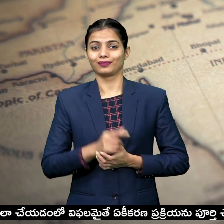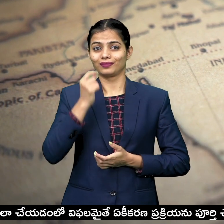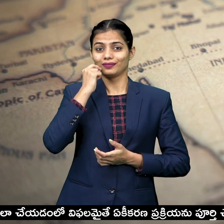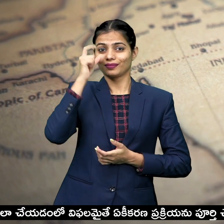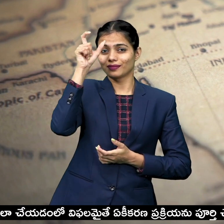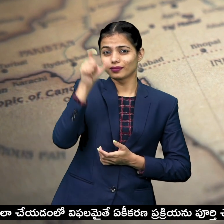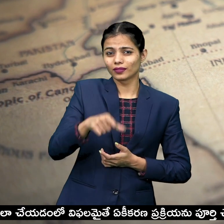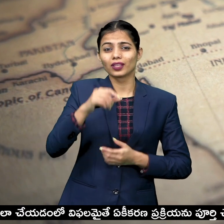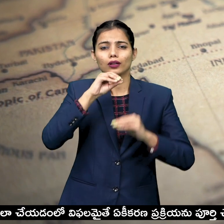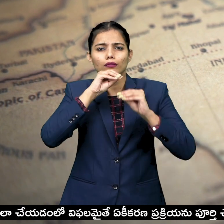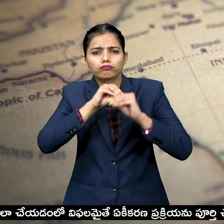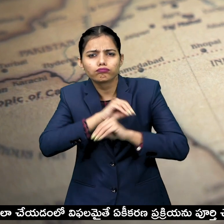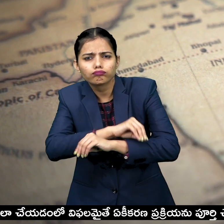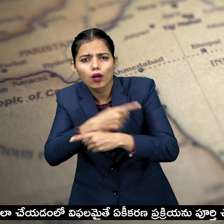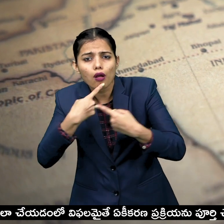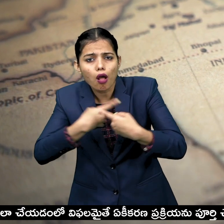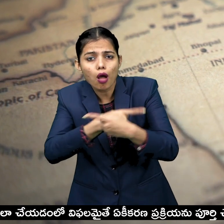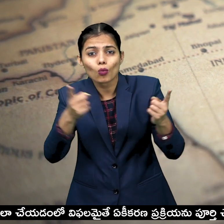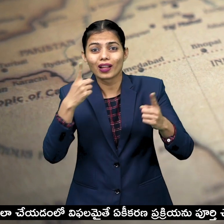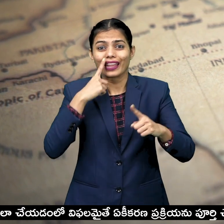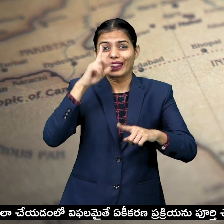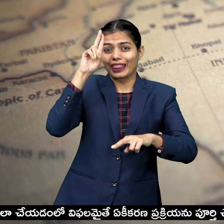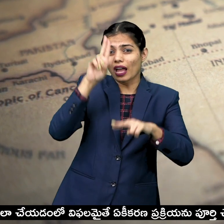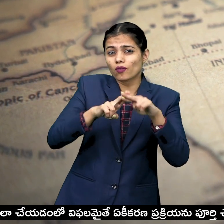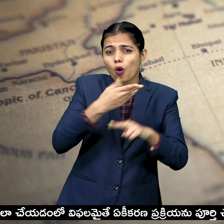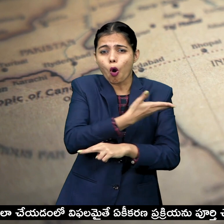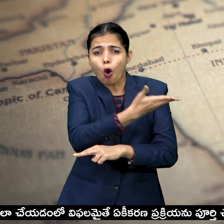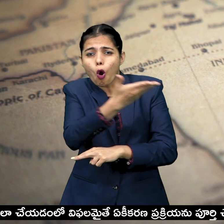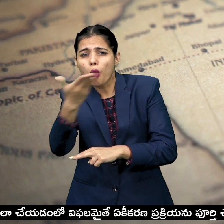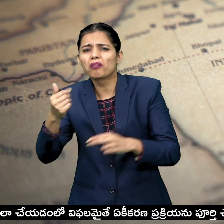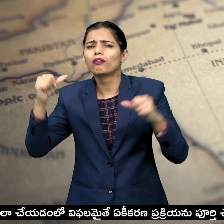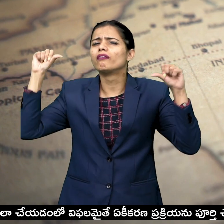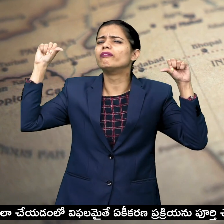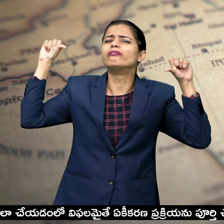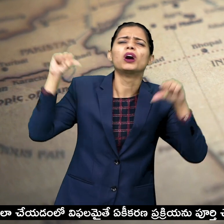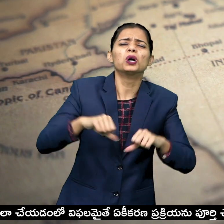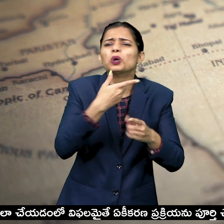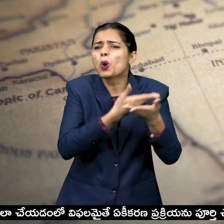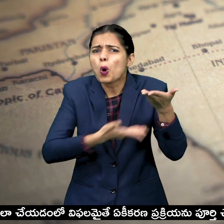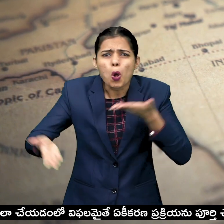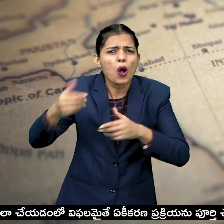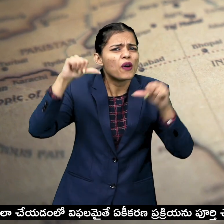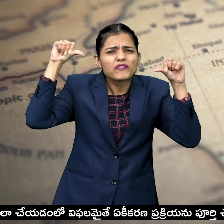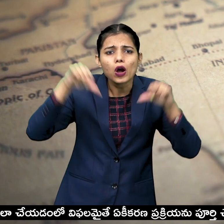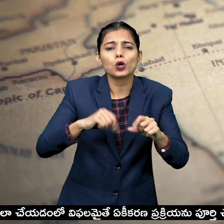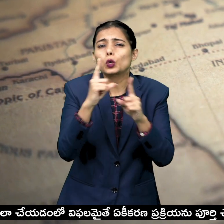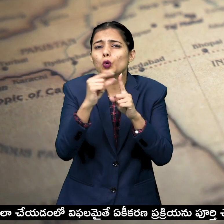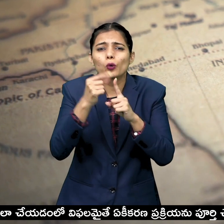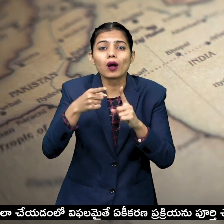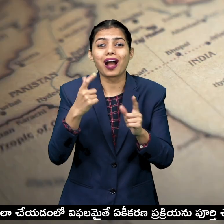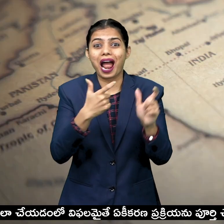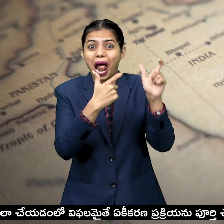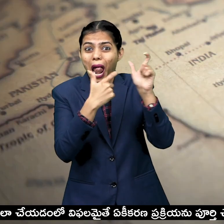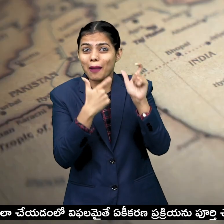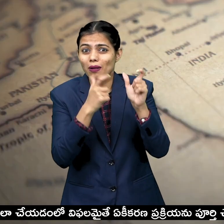అలా చేయడంలో విఫలమైతే ఏకీకరణ ప్రక్రియను పూర్తి చేసేందుకు సైన్యాన్ని పంపాల్సి ఉంటుందని కూడా